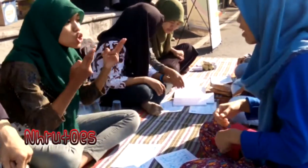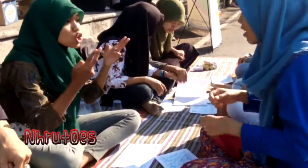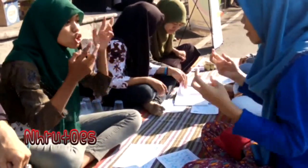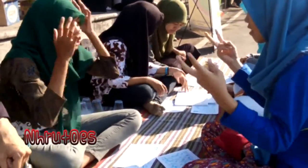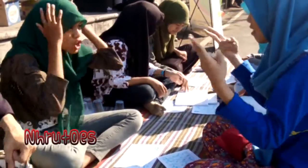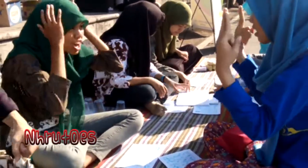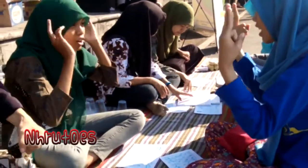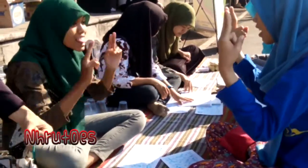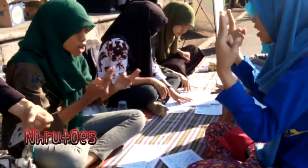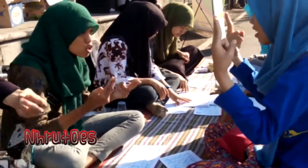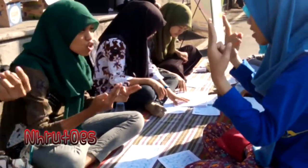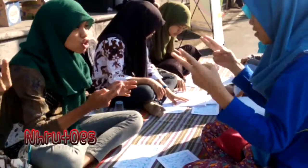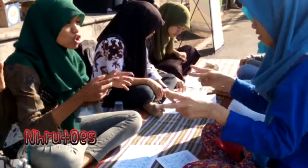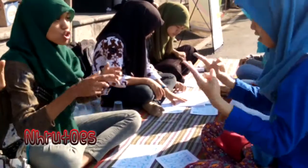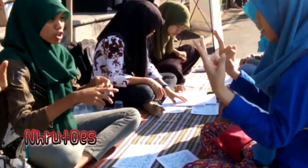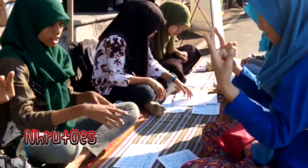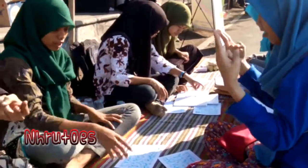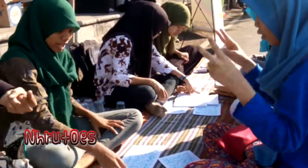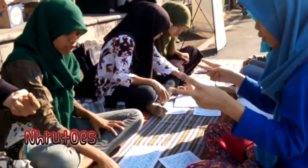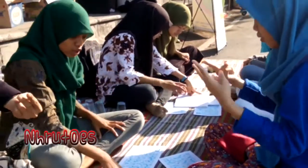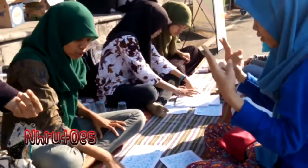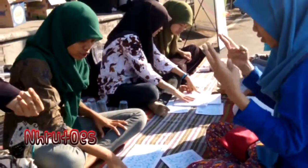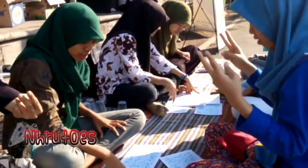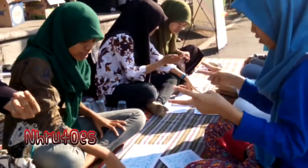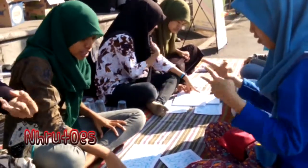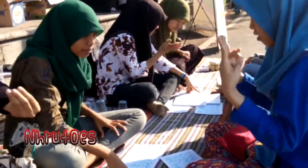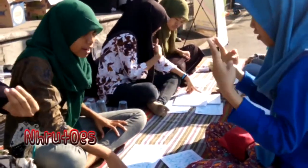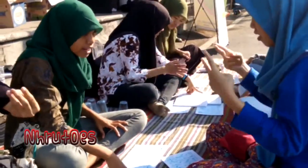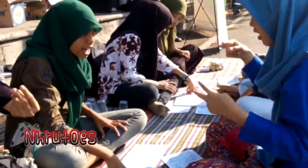Berikutnya. Terima kasih Bapak Ibu semuanya kita